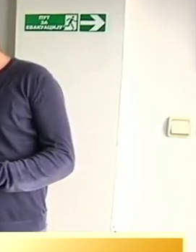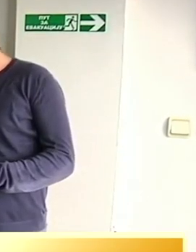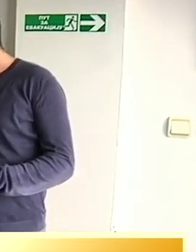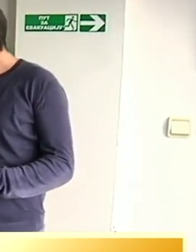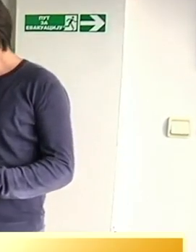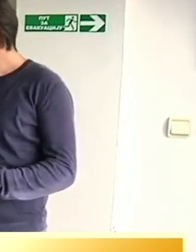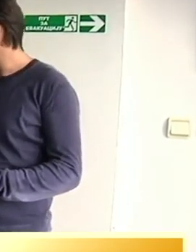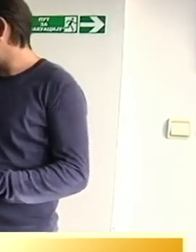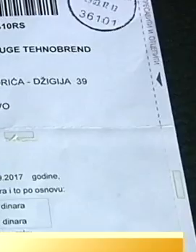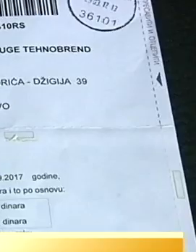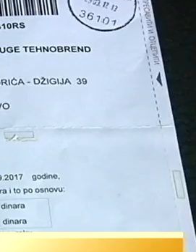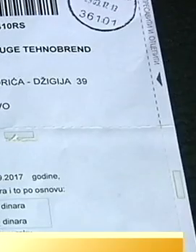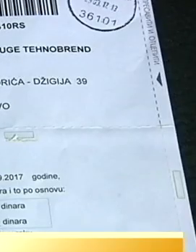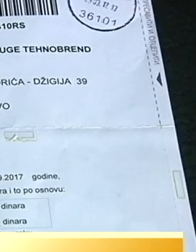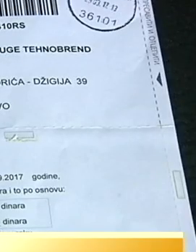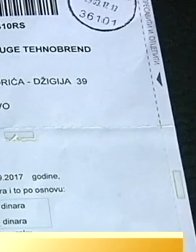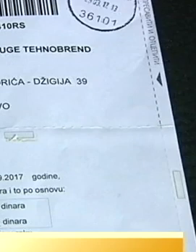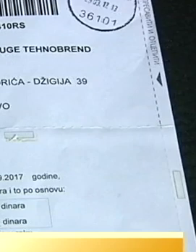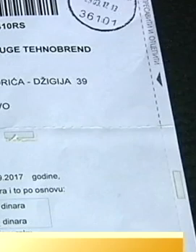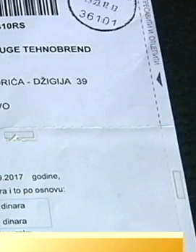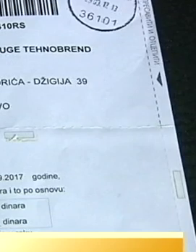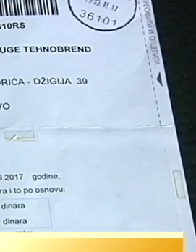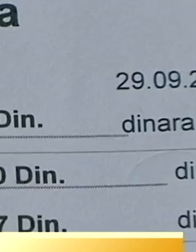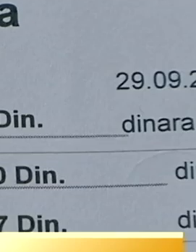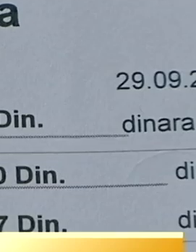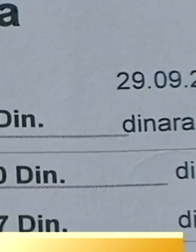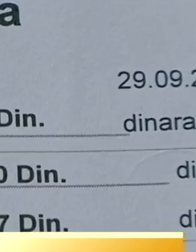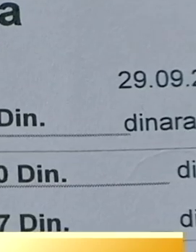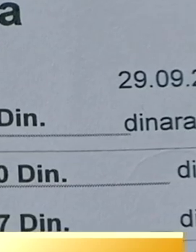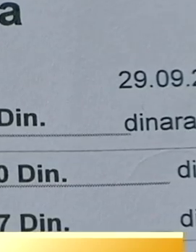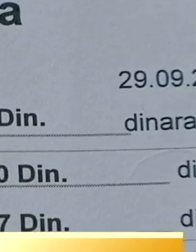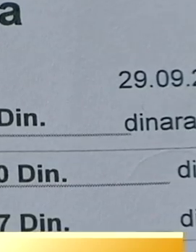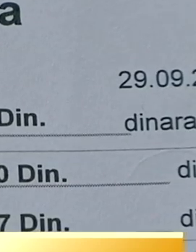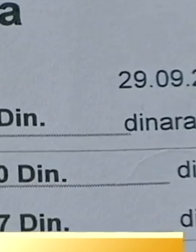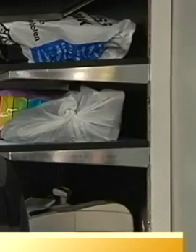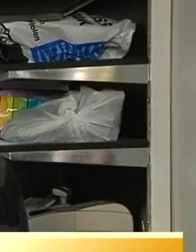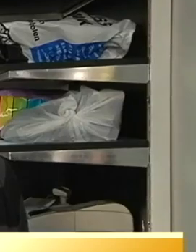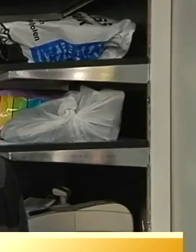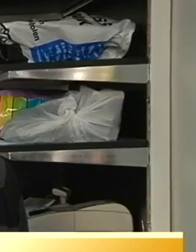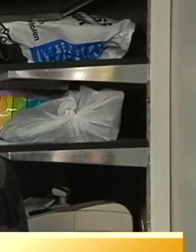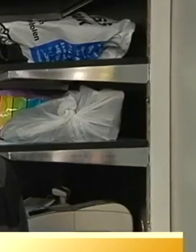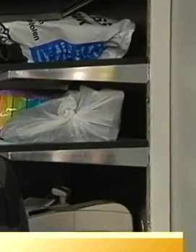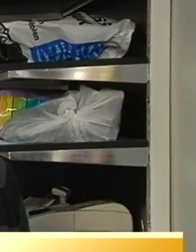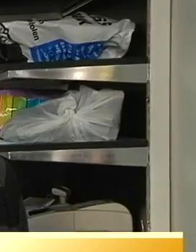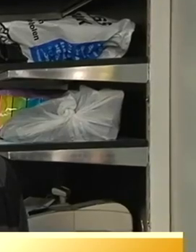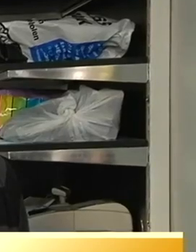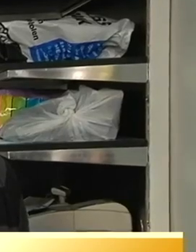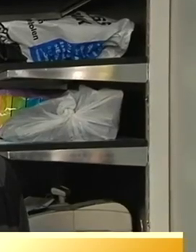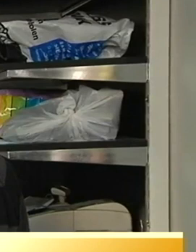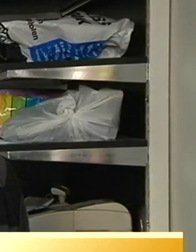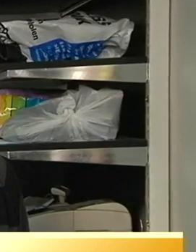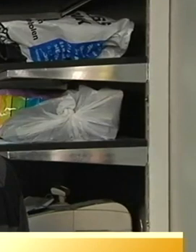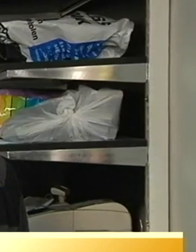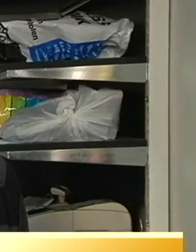Građanin Kraljeva dobio od pošte opomenu da izmiri dug od 97 para. Spremio sam jedan dinar da to